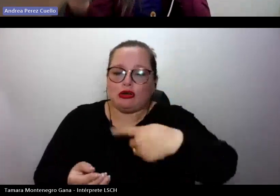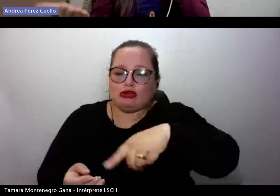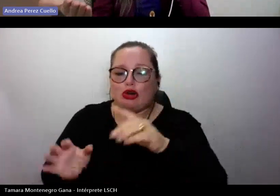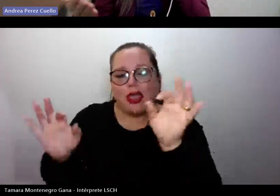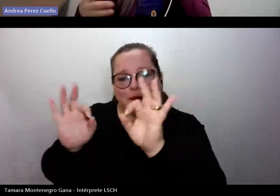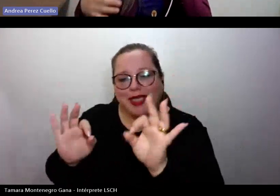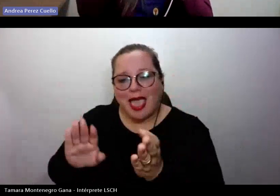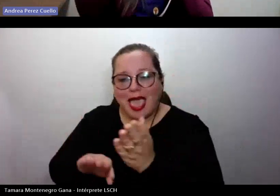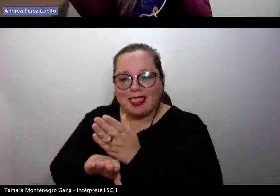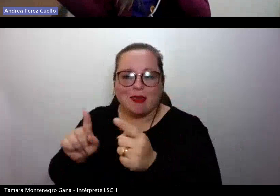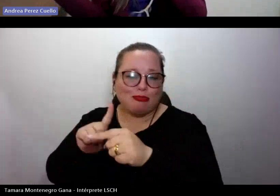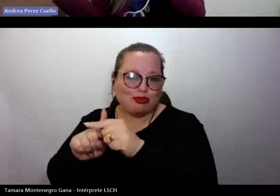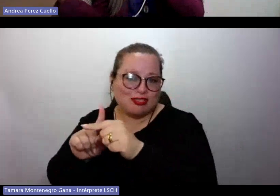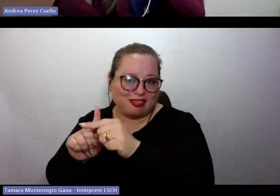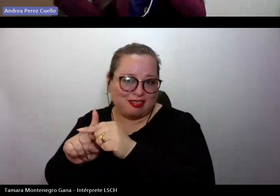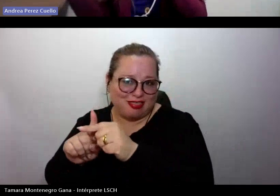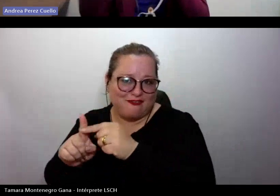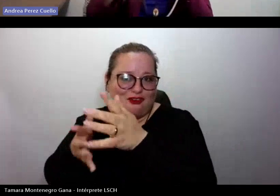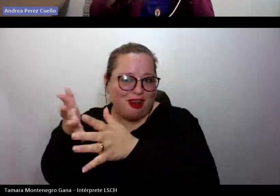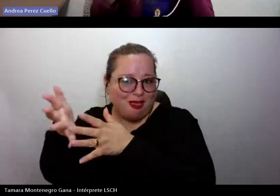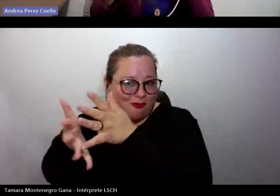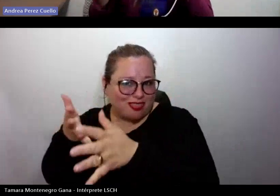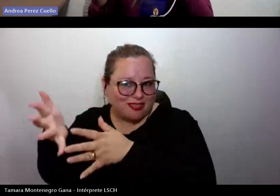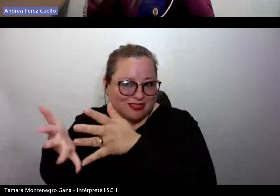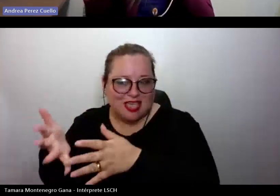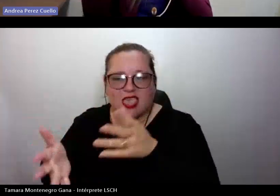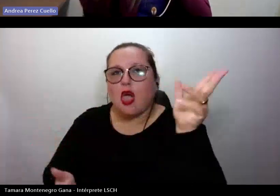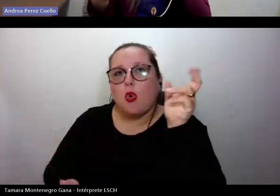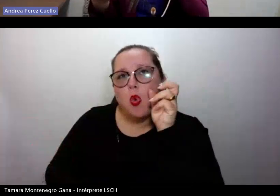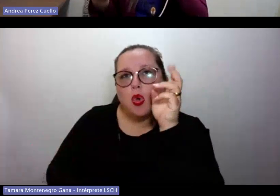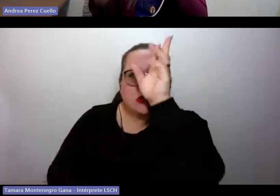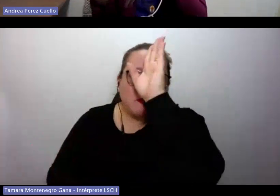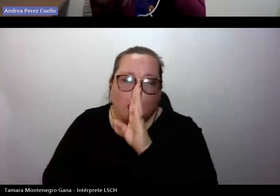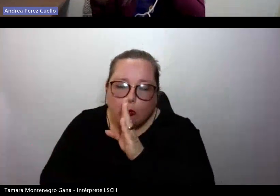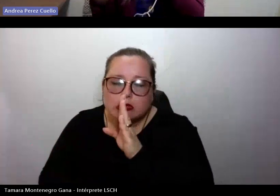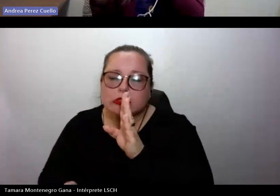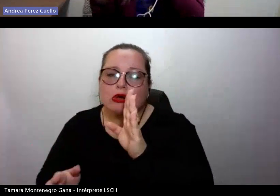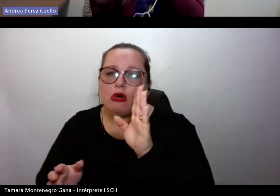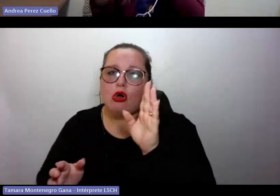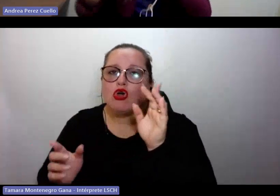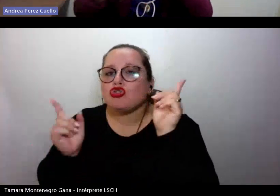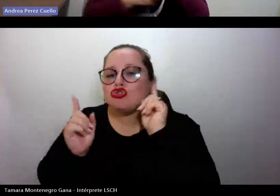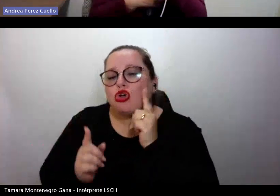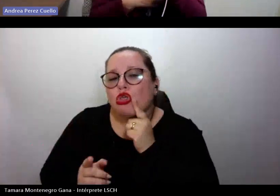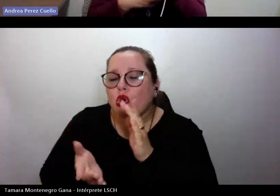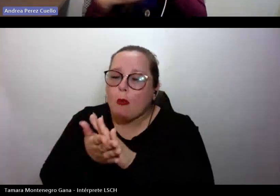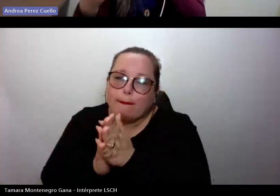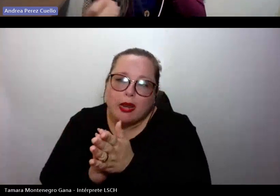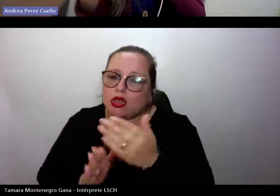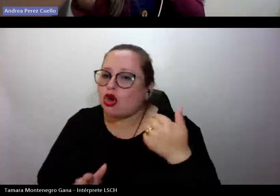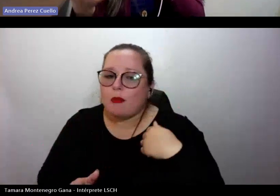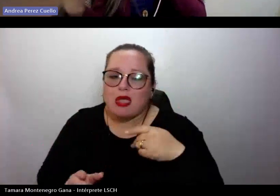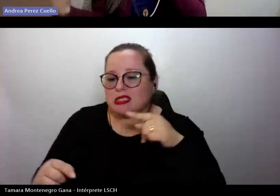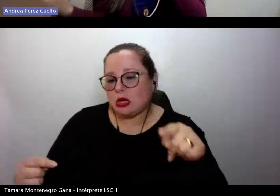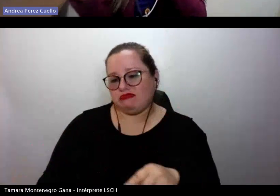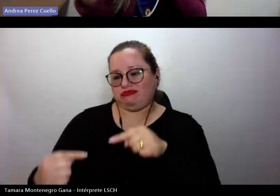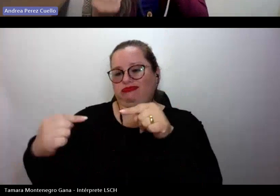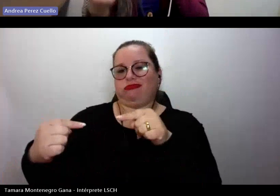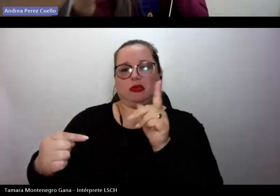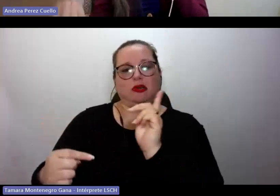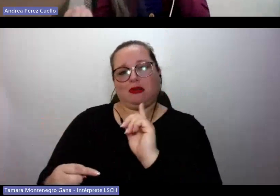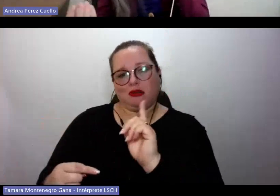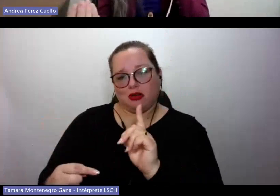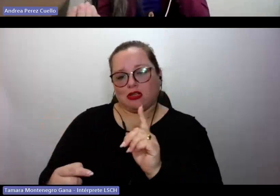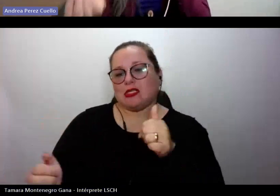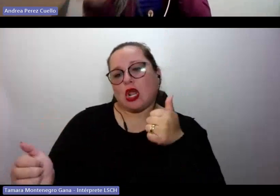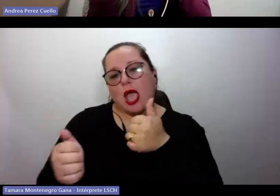desarrollo de la lengua de señas, más allá de que escuche más o escuche menos, que no sea un duelo el que vivan los papás, acompañarlos